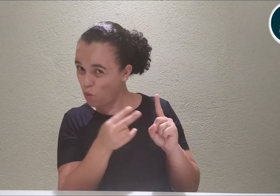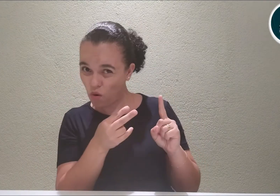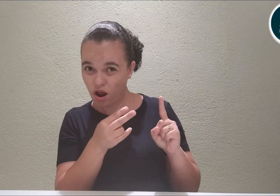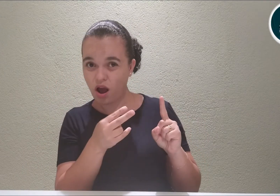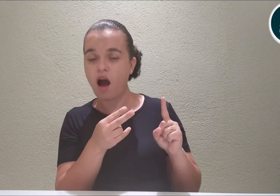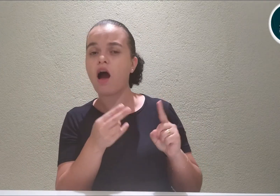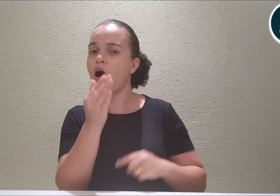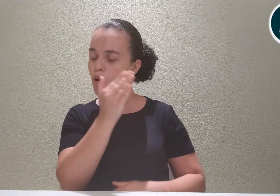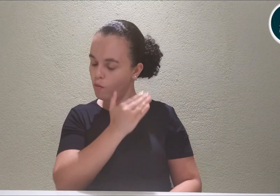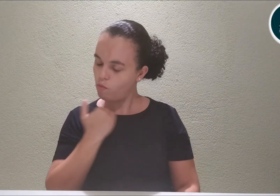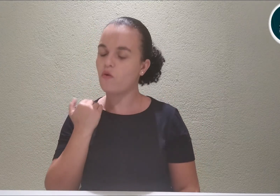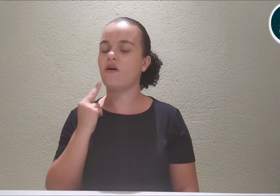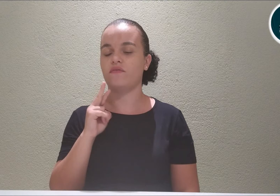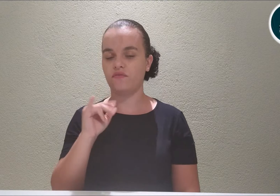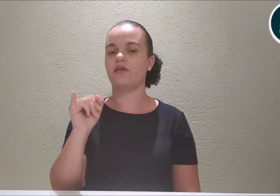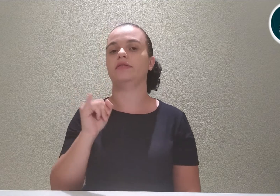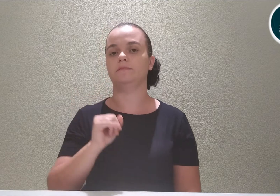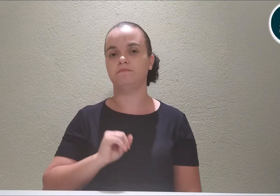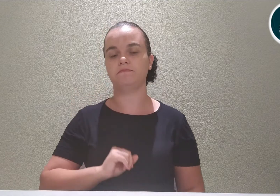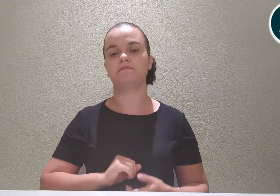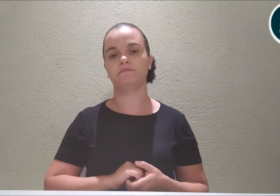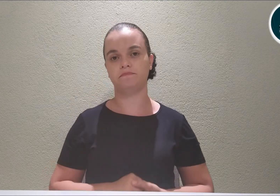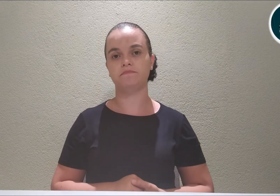Mas quem não olhasse, morreria.